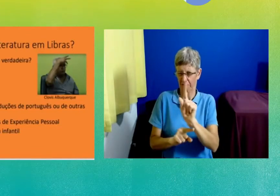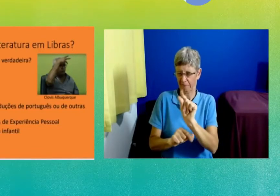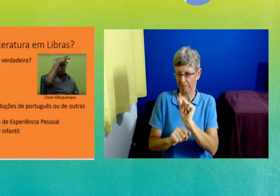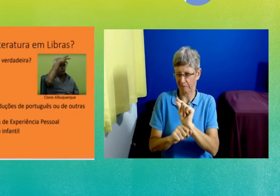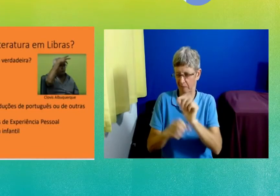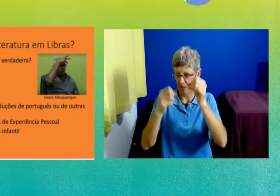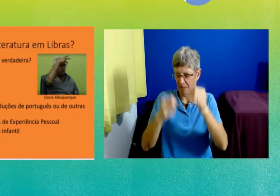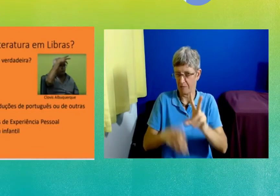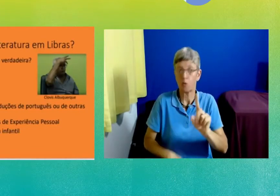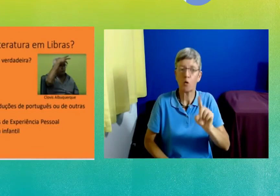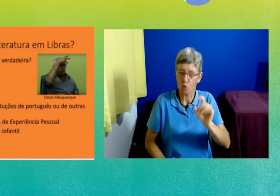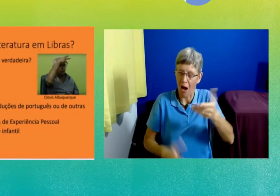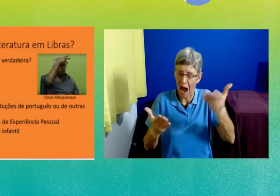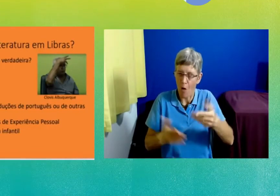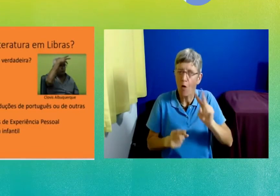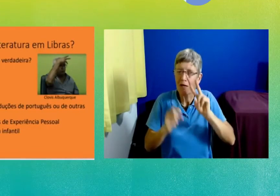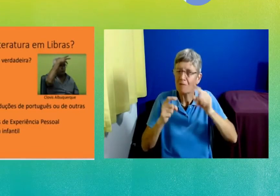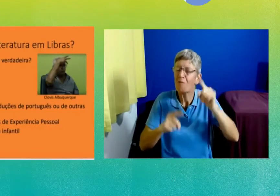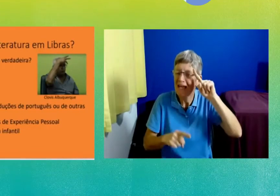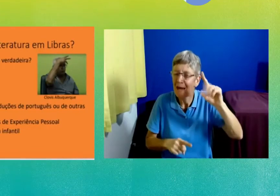vernáculo visual,